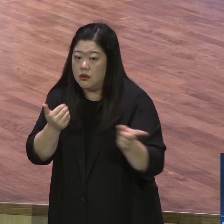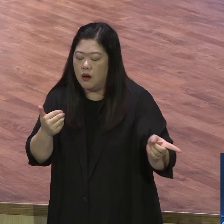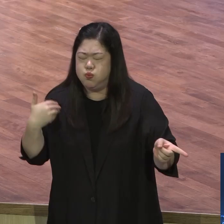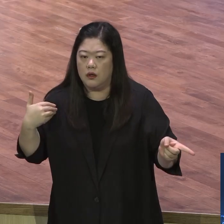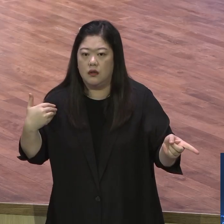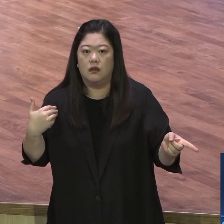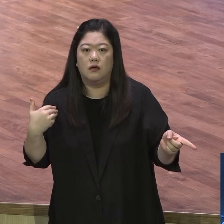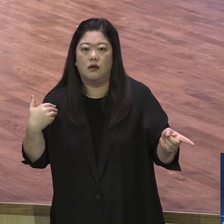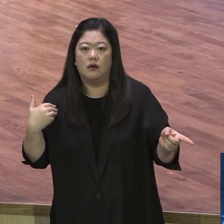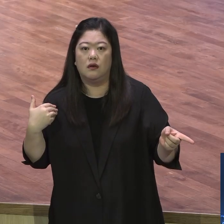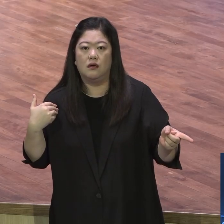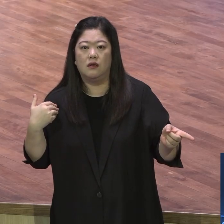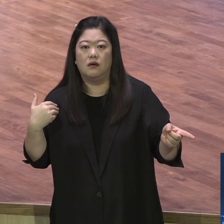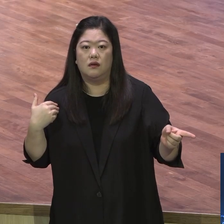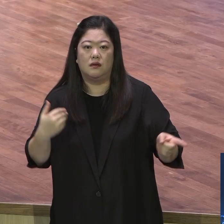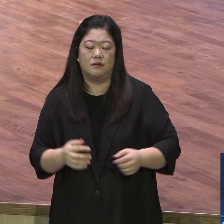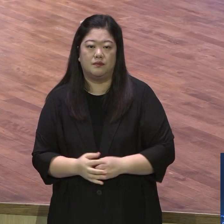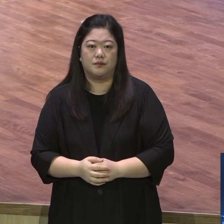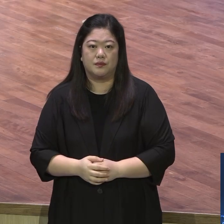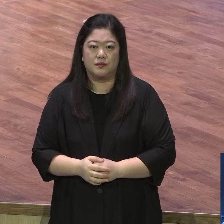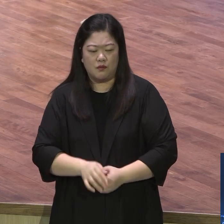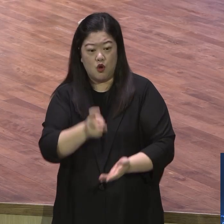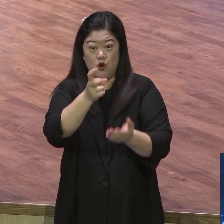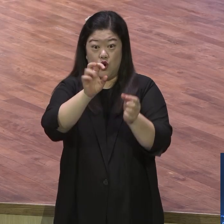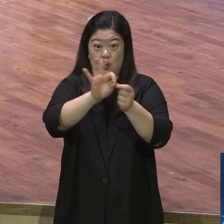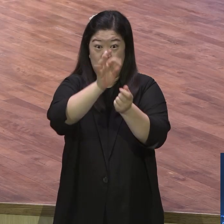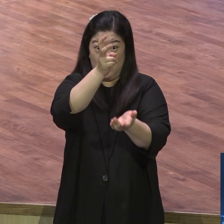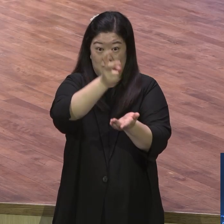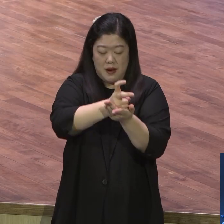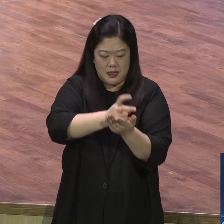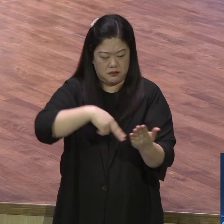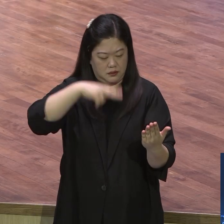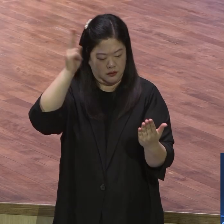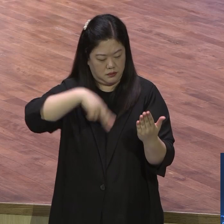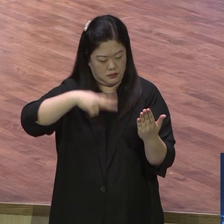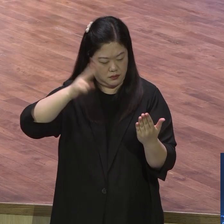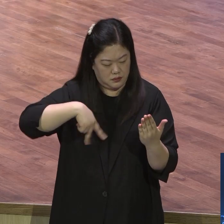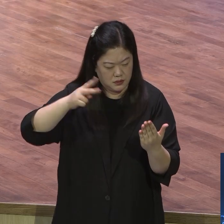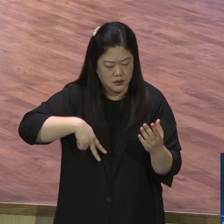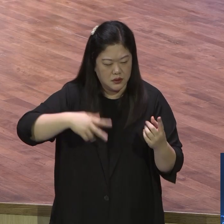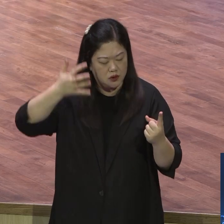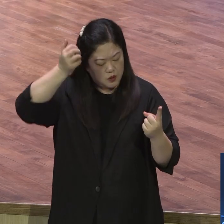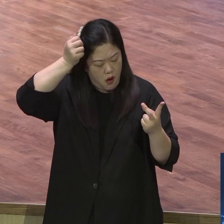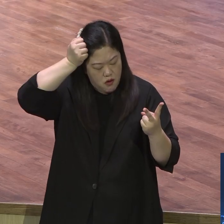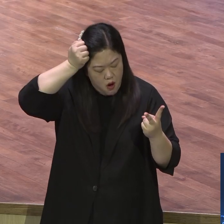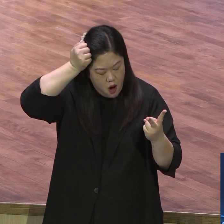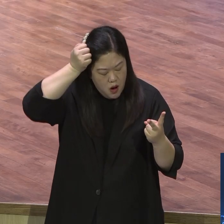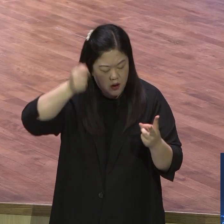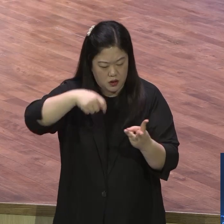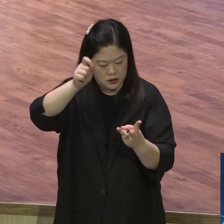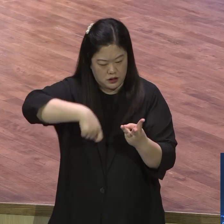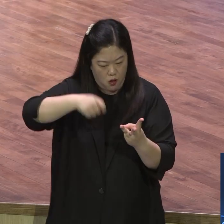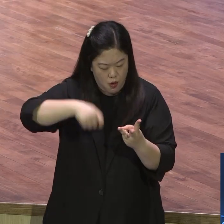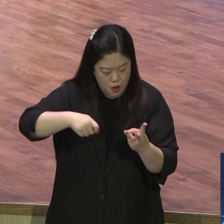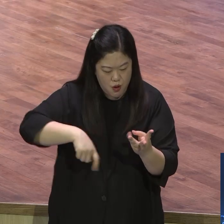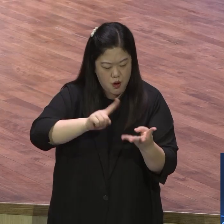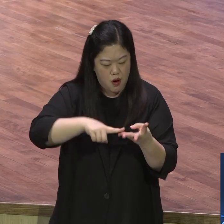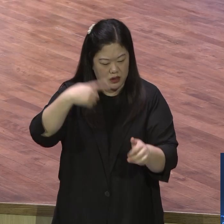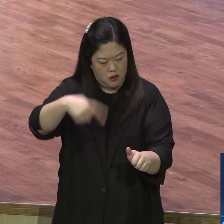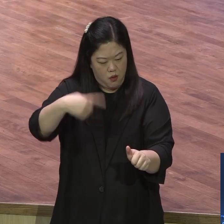이들이 그렇게 읽고 서고 그냥 외우고 이 모세 율법 그냥 말로 다